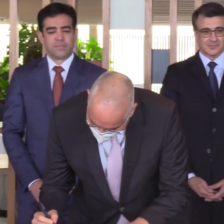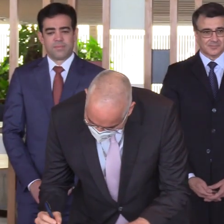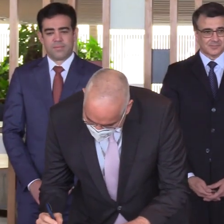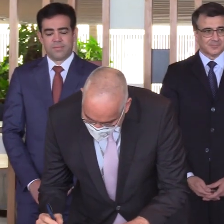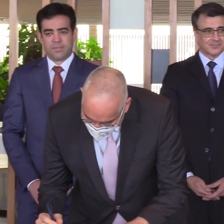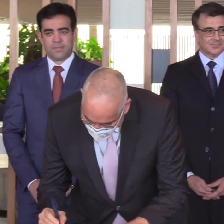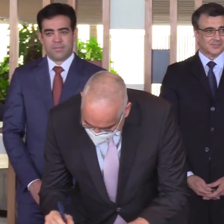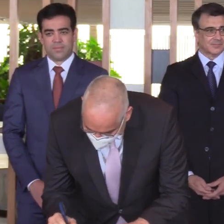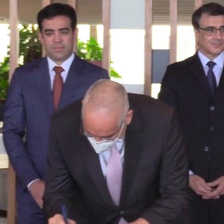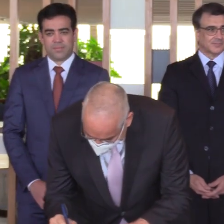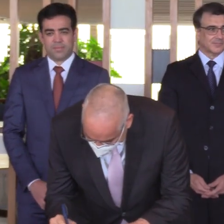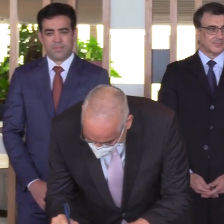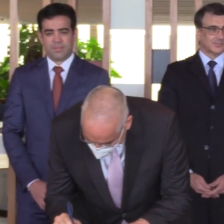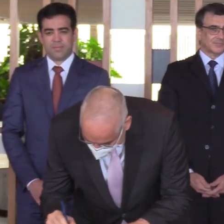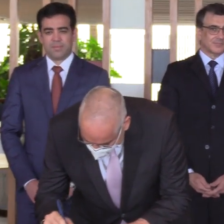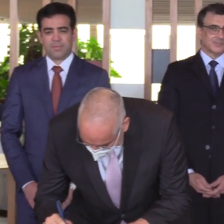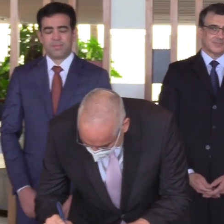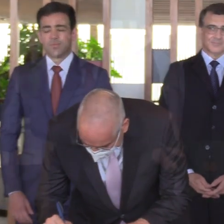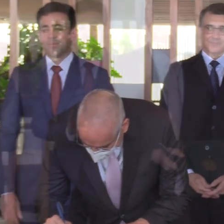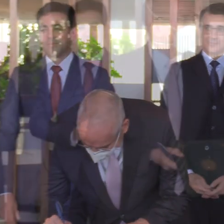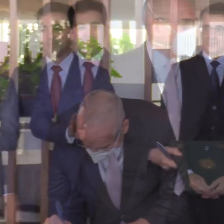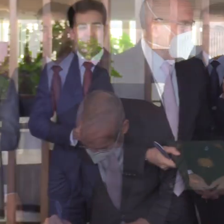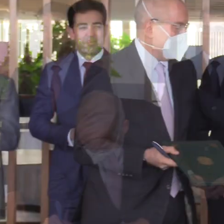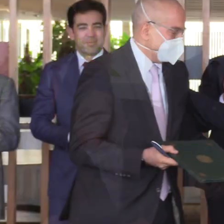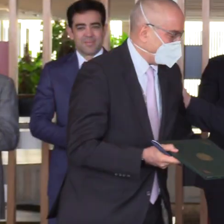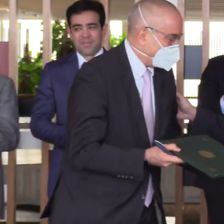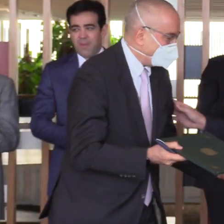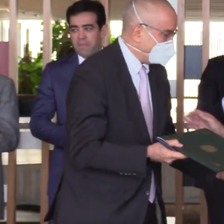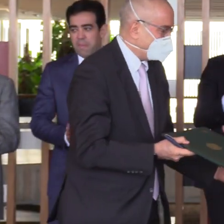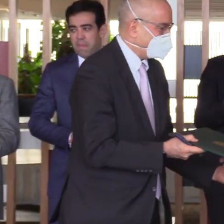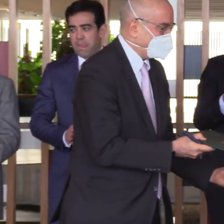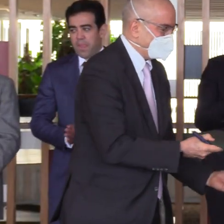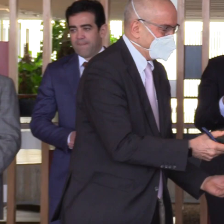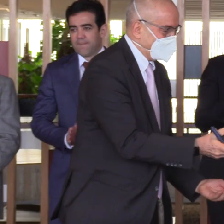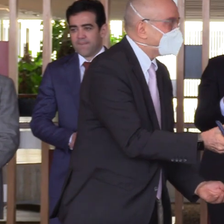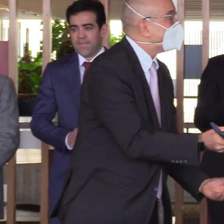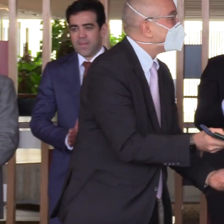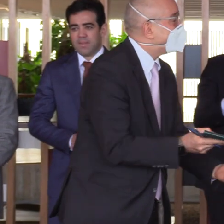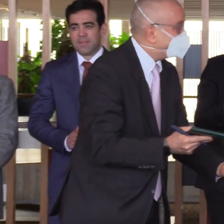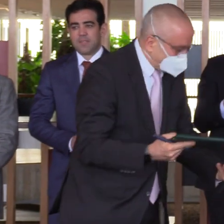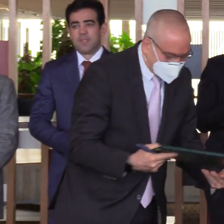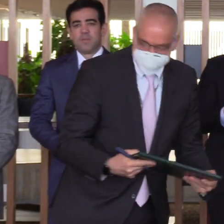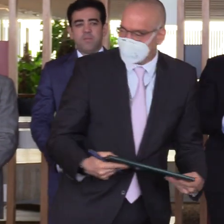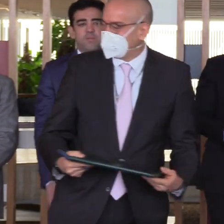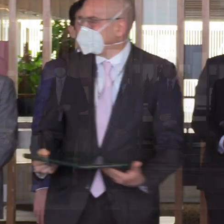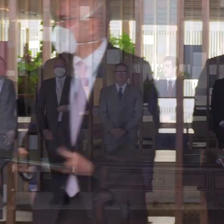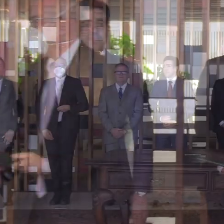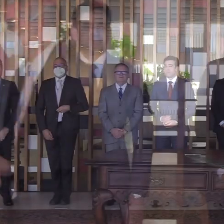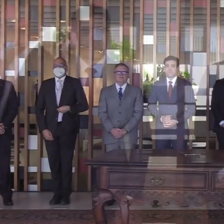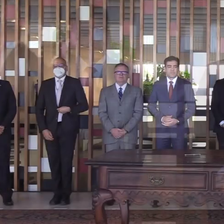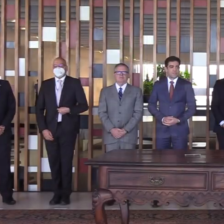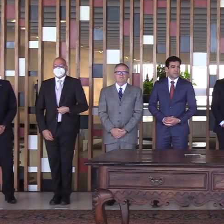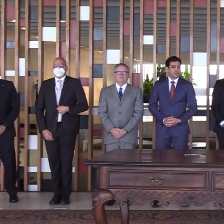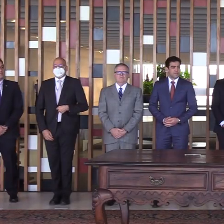Adriano César Ferreira Amorim, secretário-geral da Presidência do Tribunal de Contas da União.